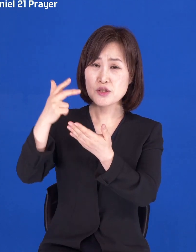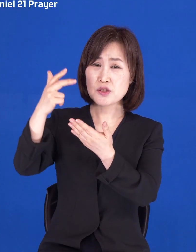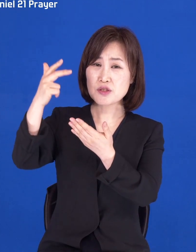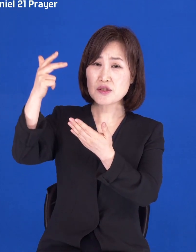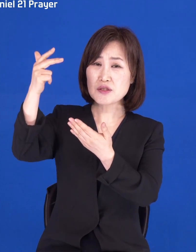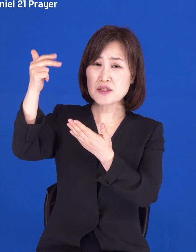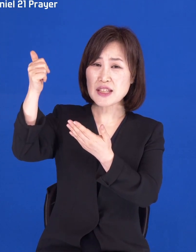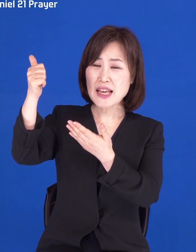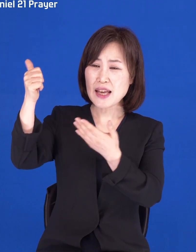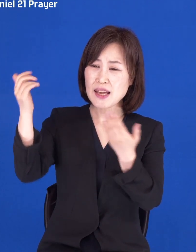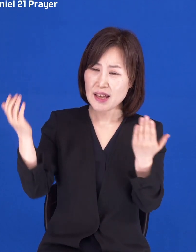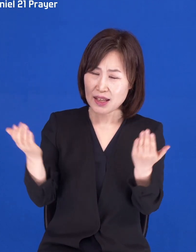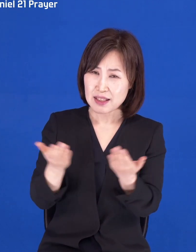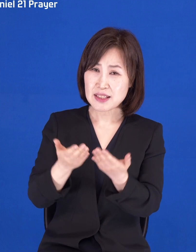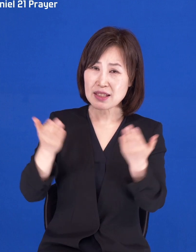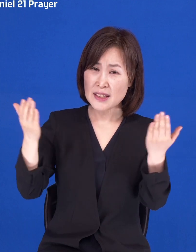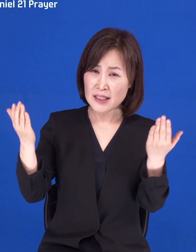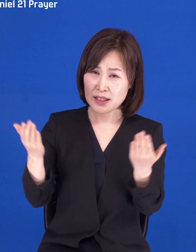주의 일